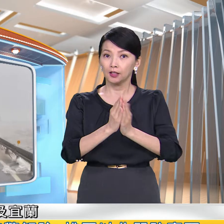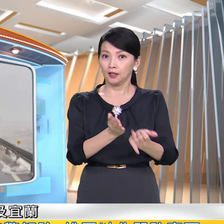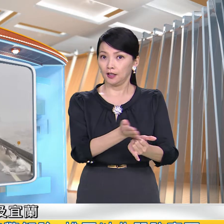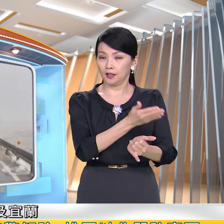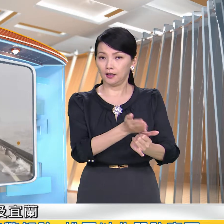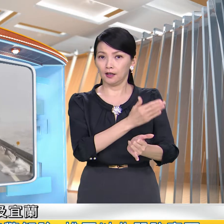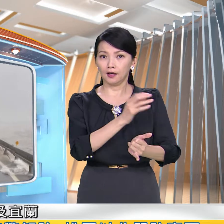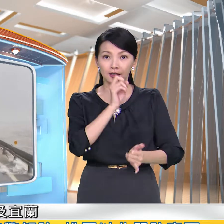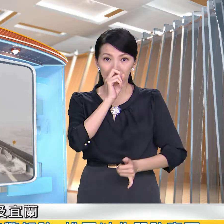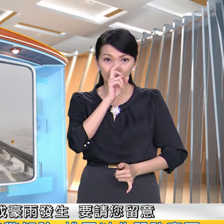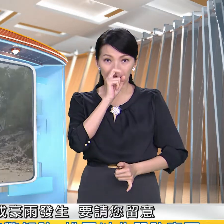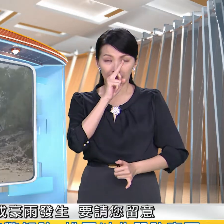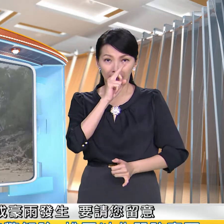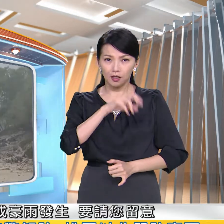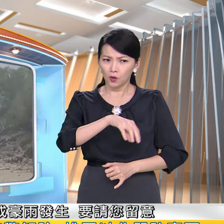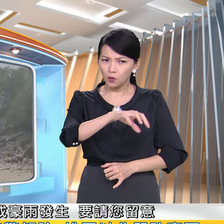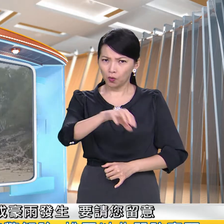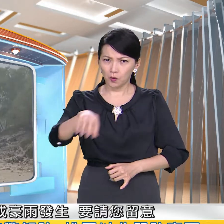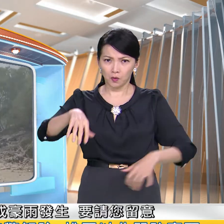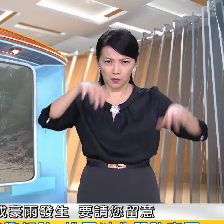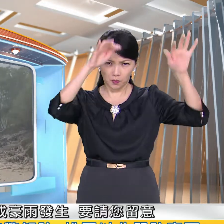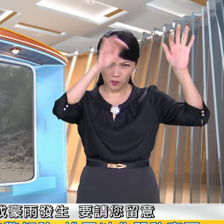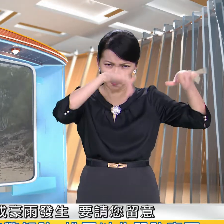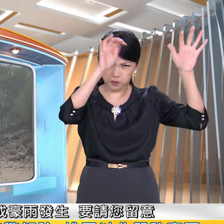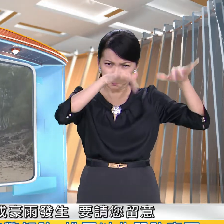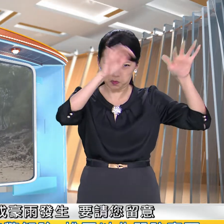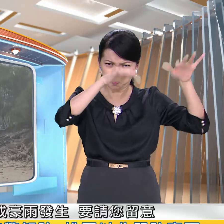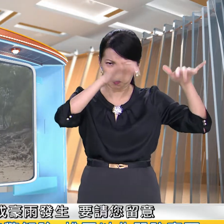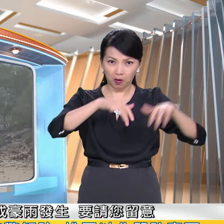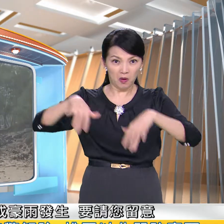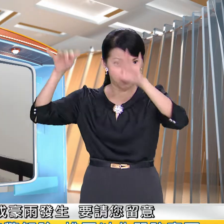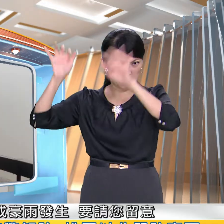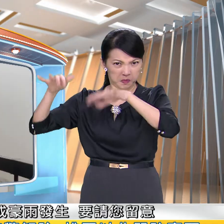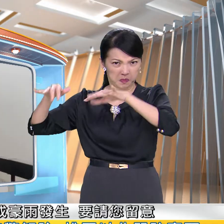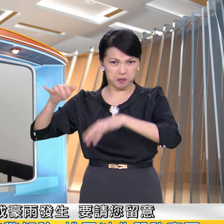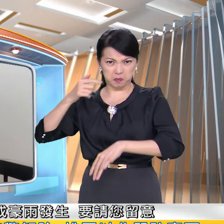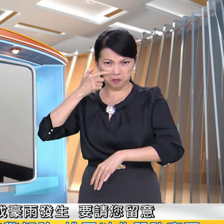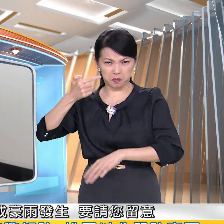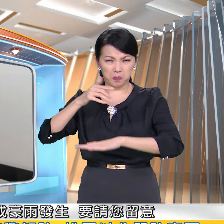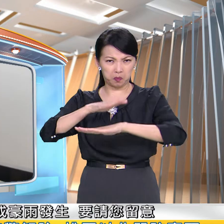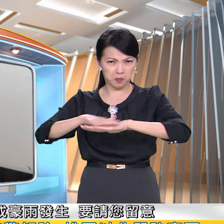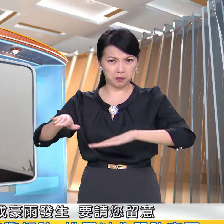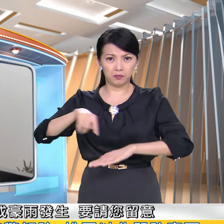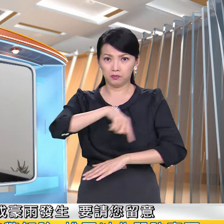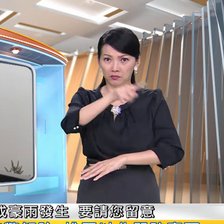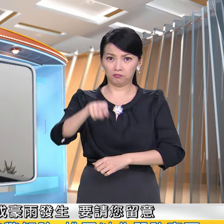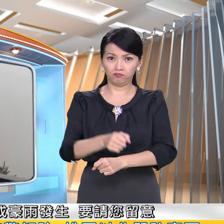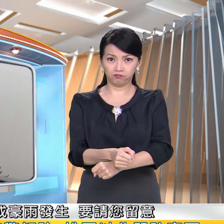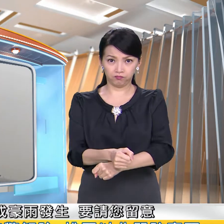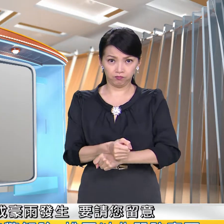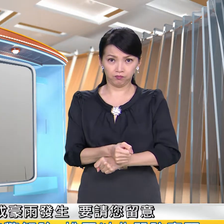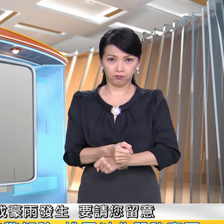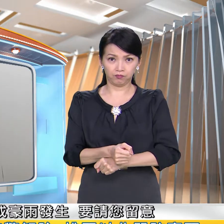兰仍然有局部的大雨或豪雨发生，要请您多加留意。